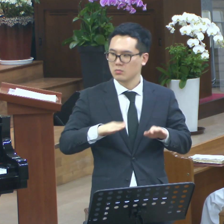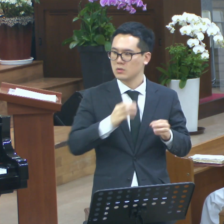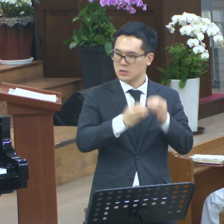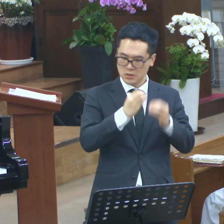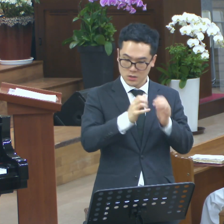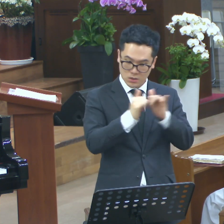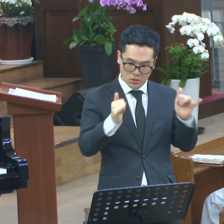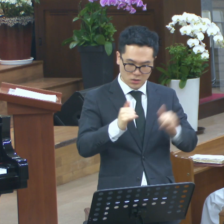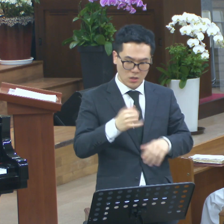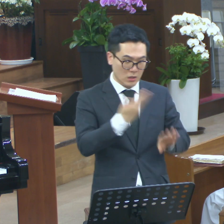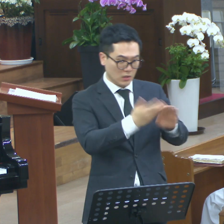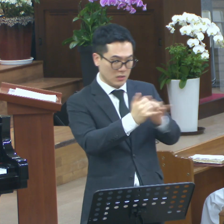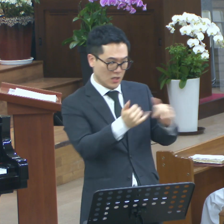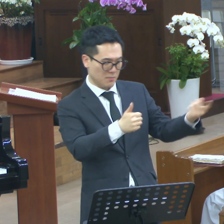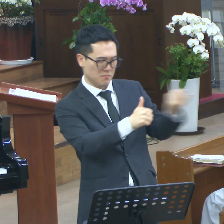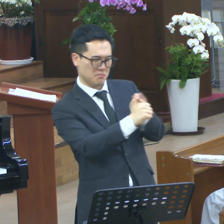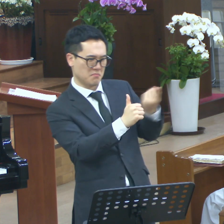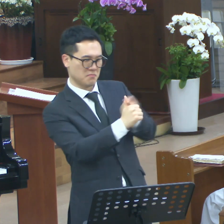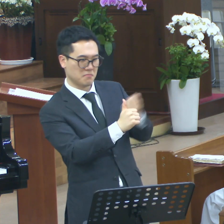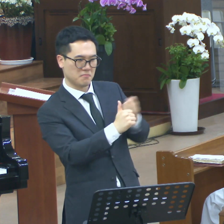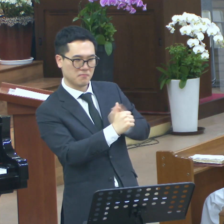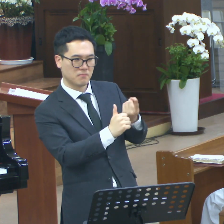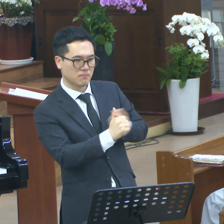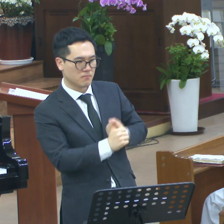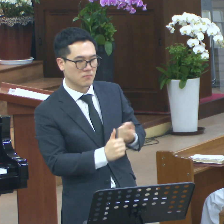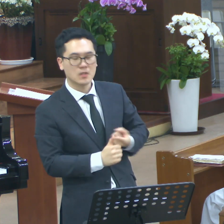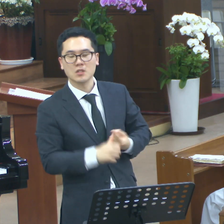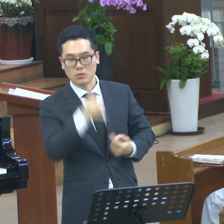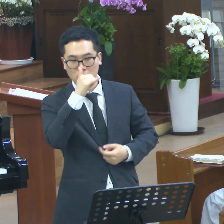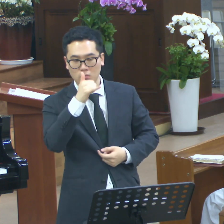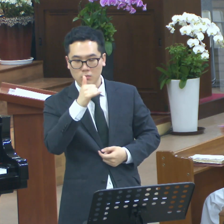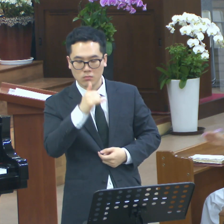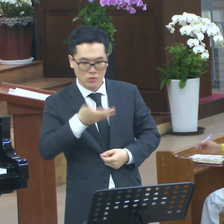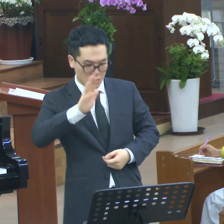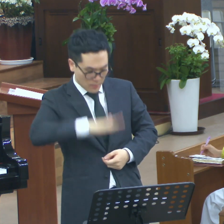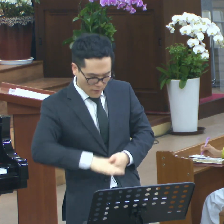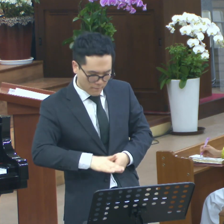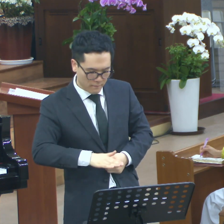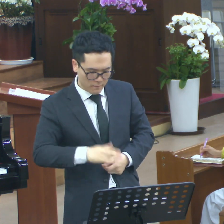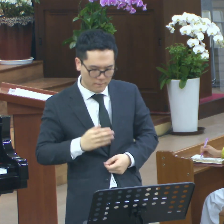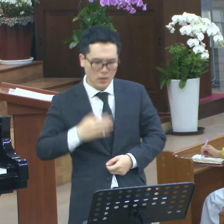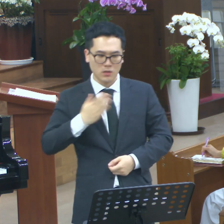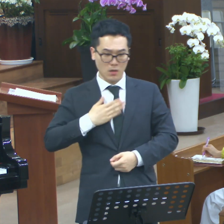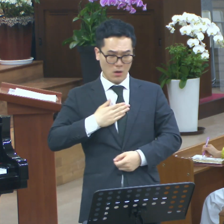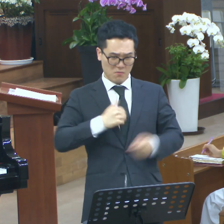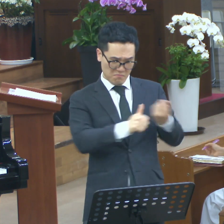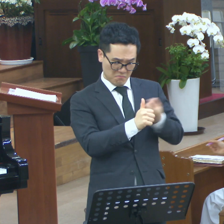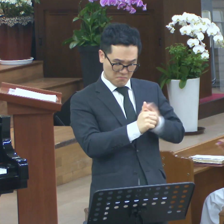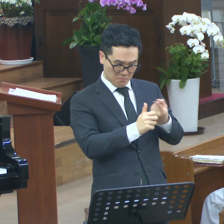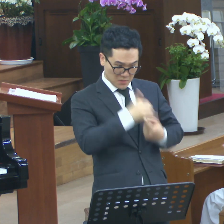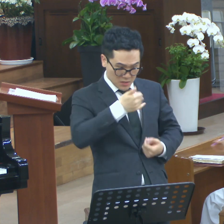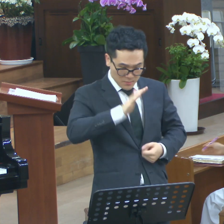그런데 그 조롱하는 얘기를 듣지만 하나님 법을 지키는 데서 떠나지 않았다고 고백을 하는 거예요.